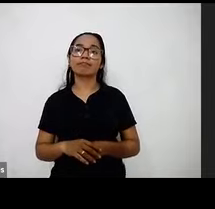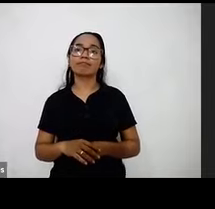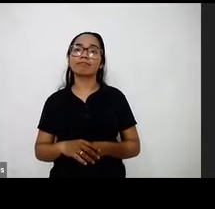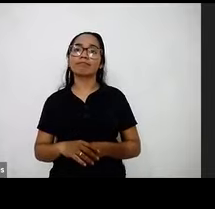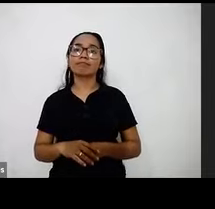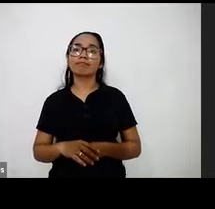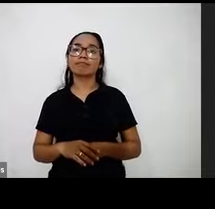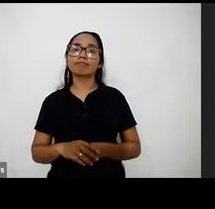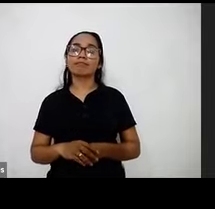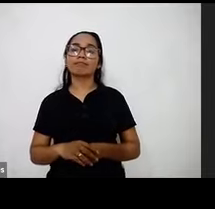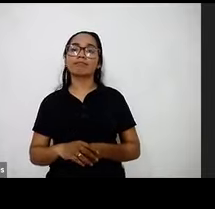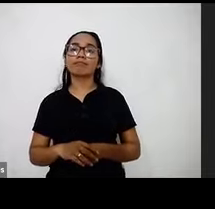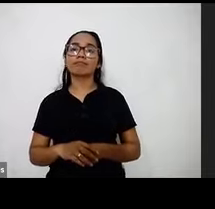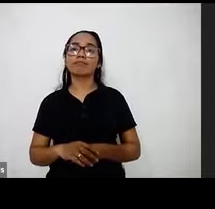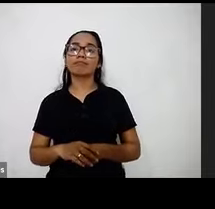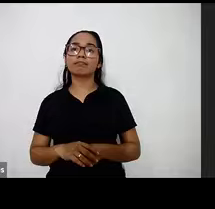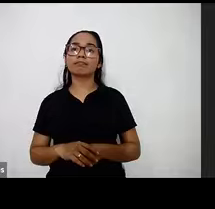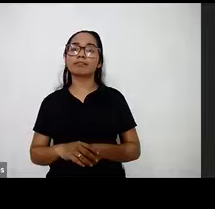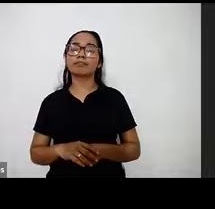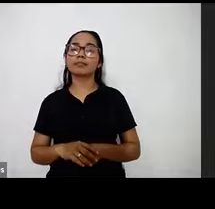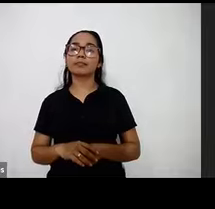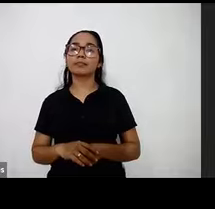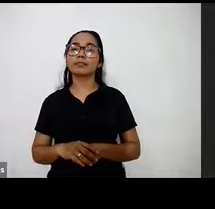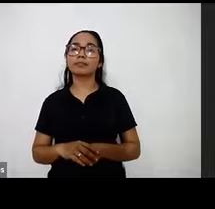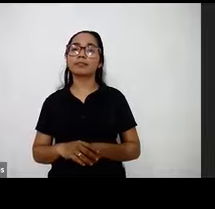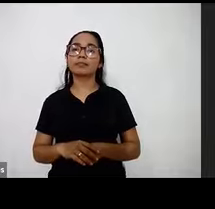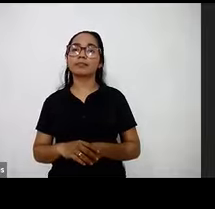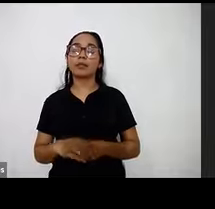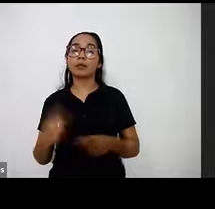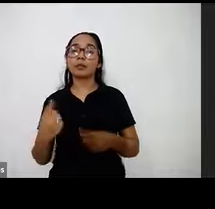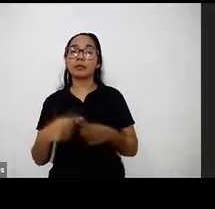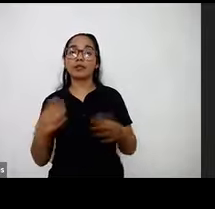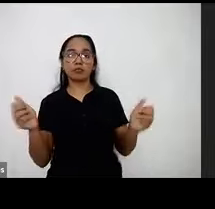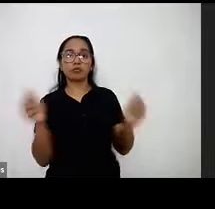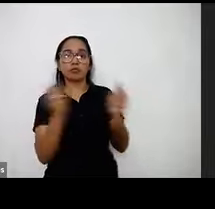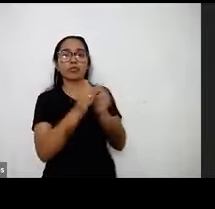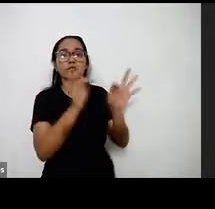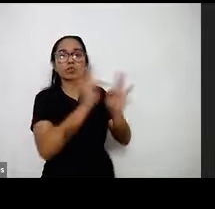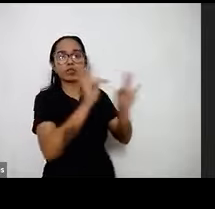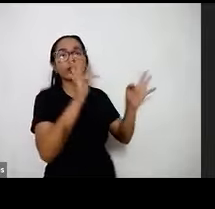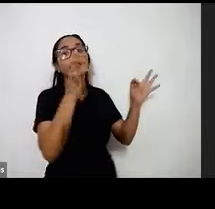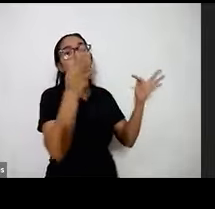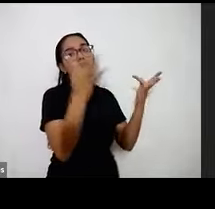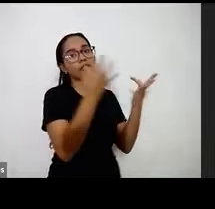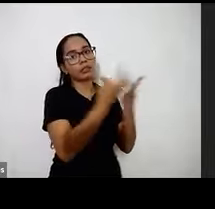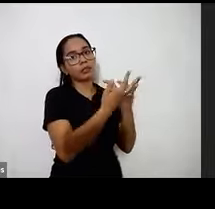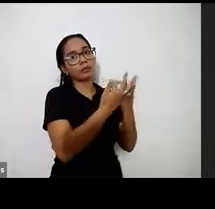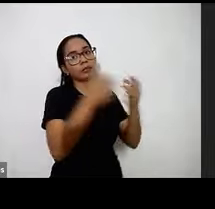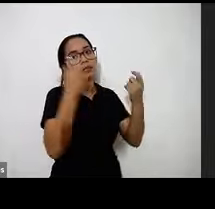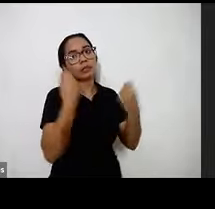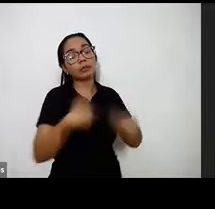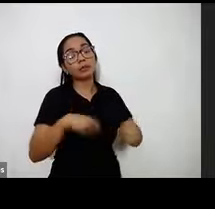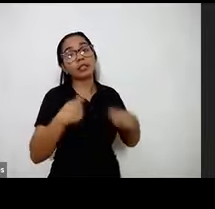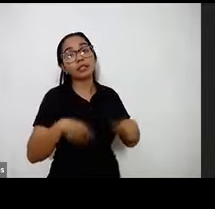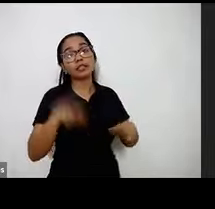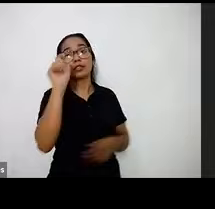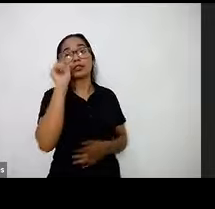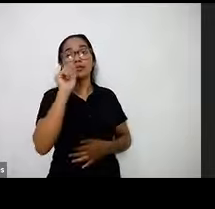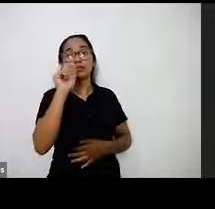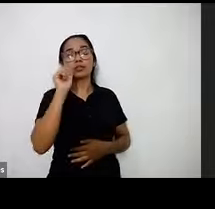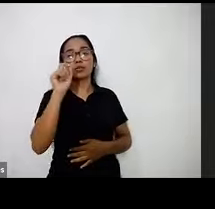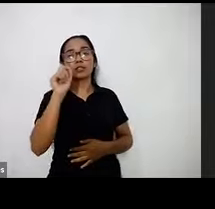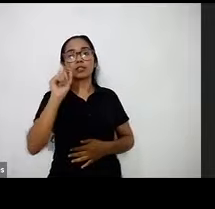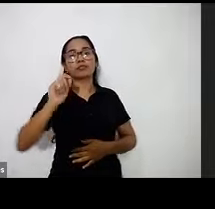dos usuários e familiares, para que juntos possamos fazer a defesa do SUS, a defesa da reforma psiquiátrica e a defesa da